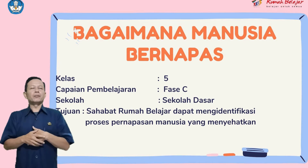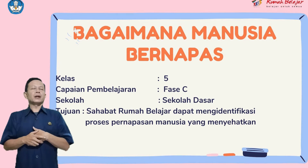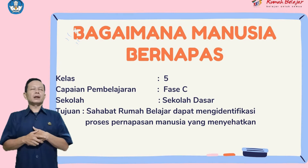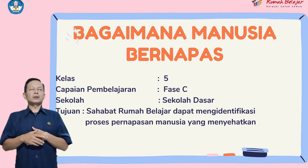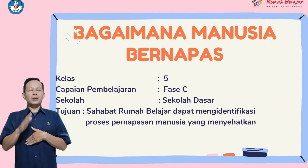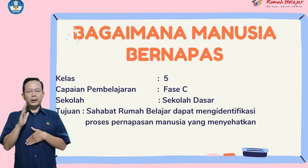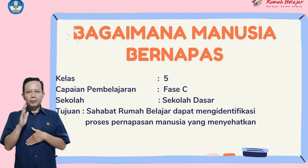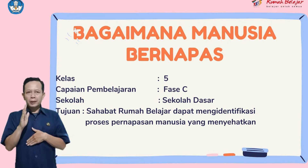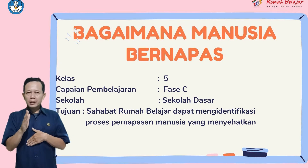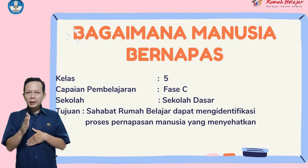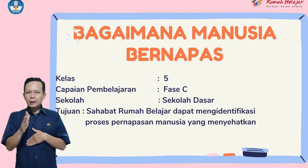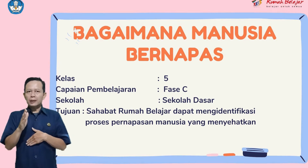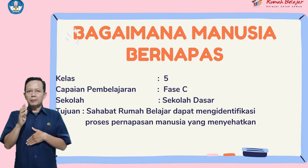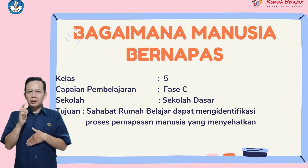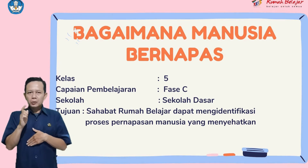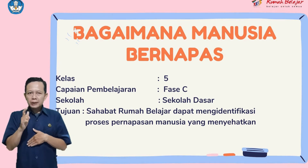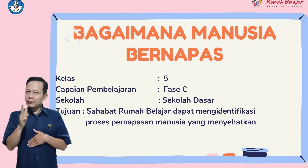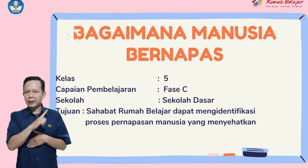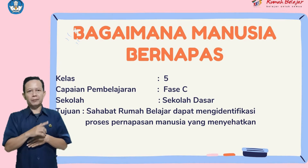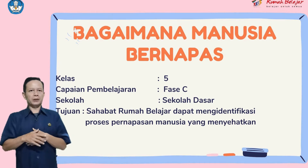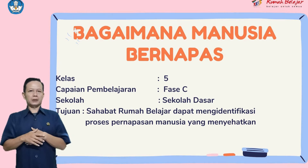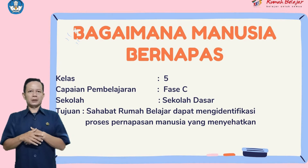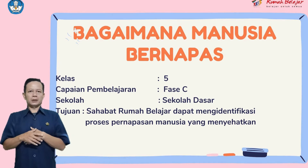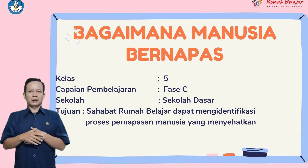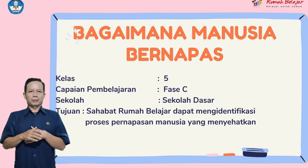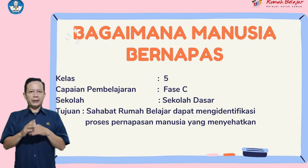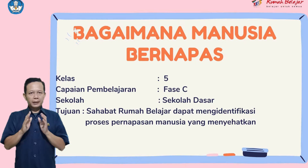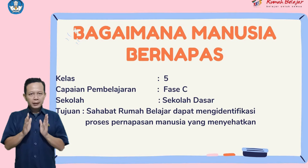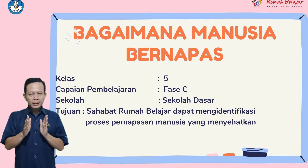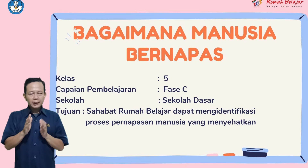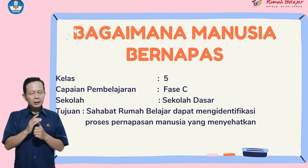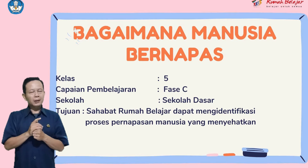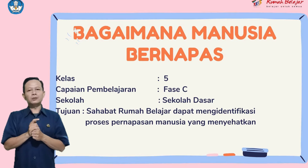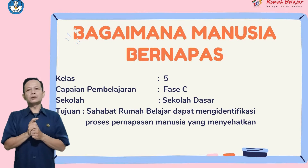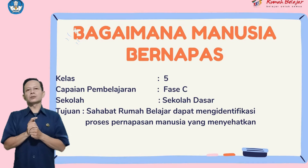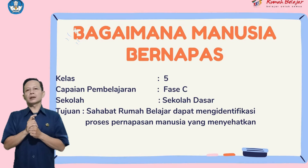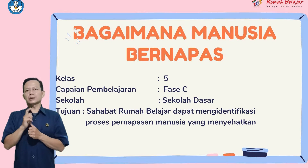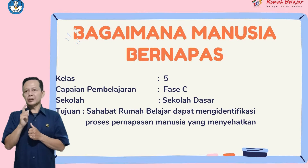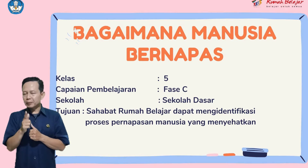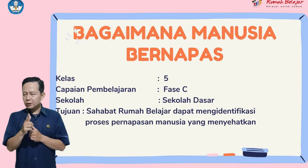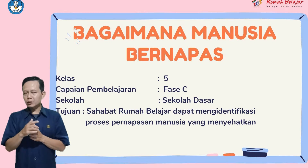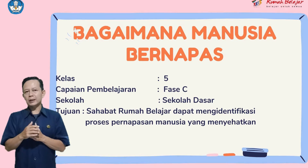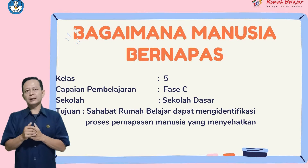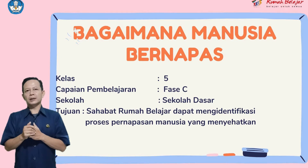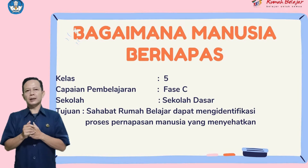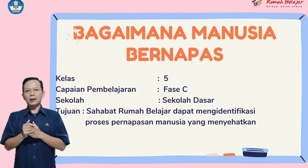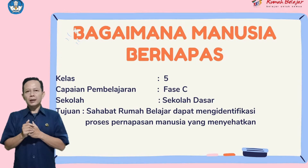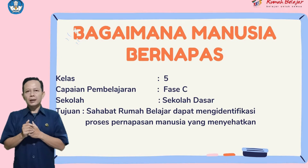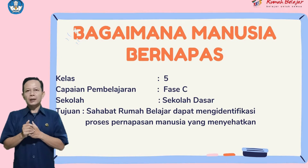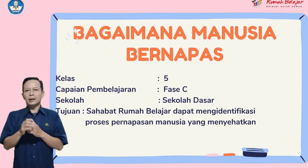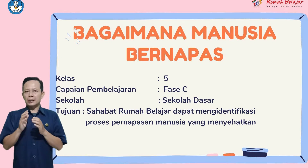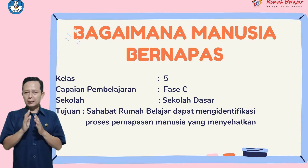Akan menggambarkan bagaimana manusia bernapas. Materi ini adalah untuk kelas 5 sekolah